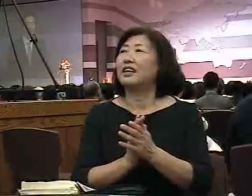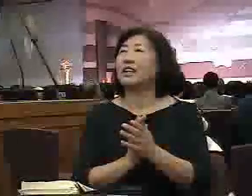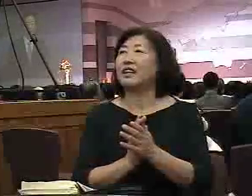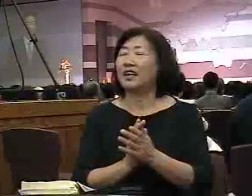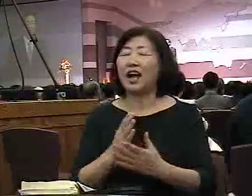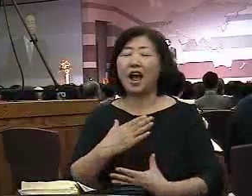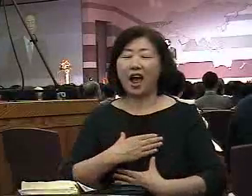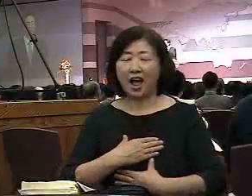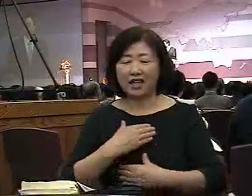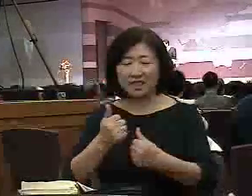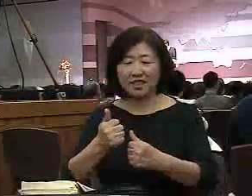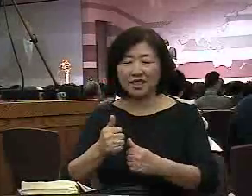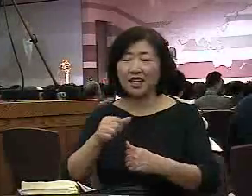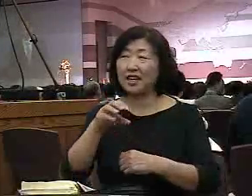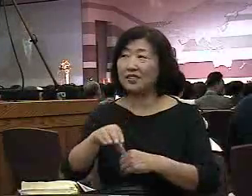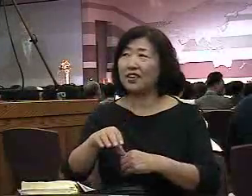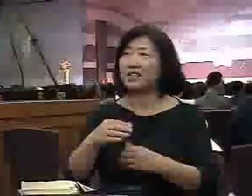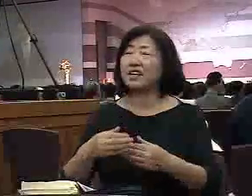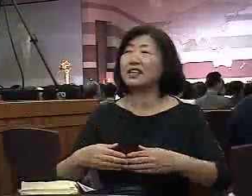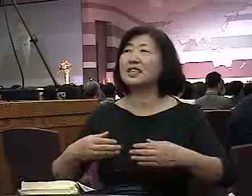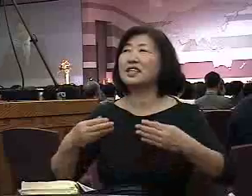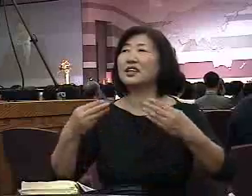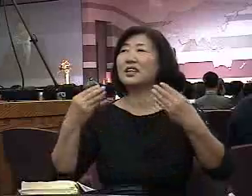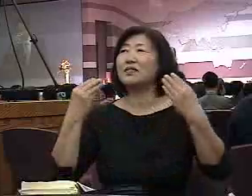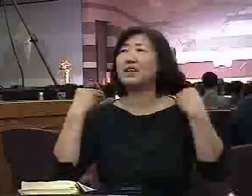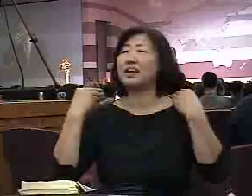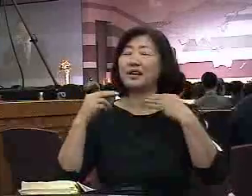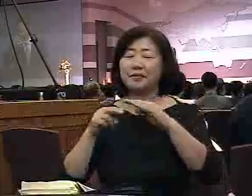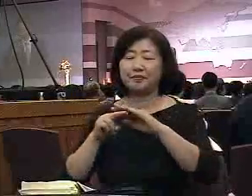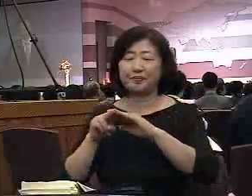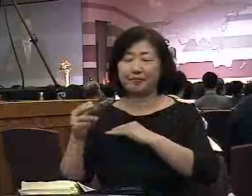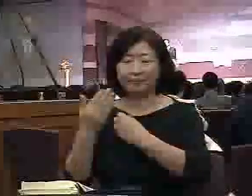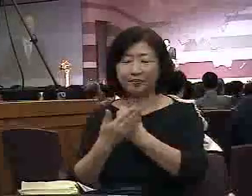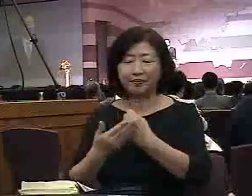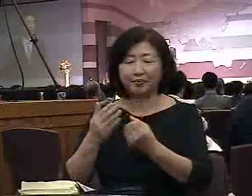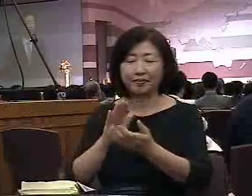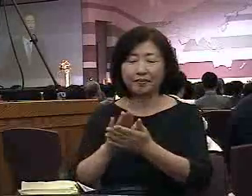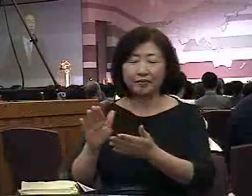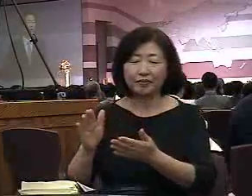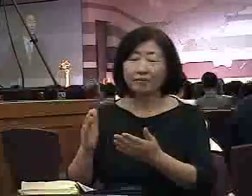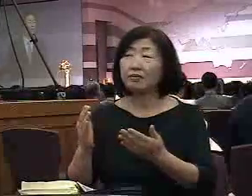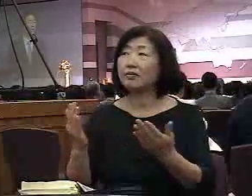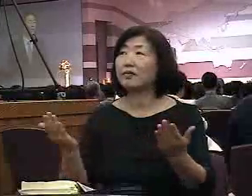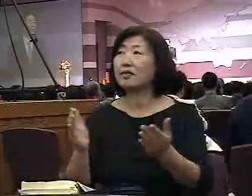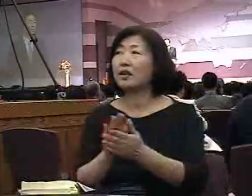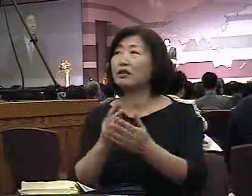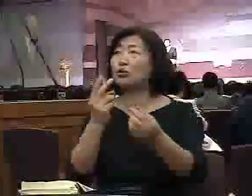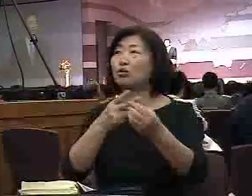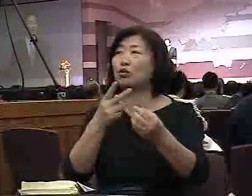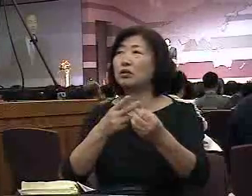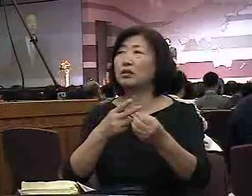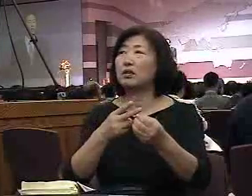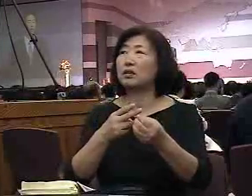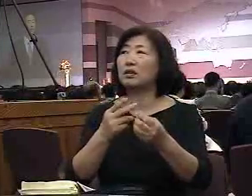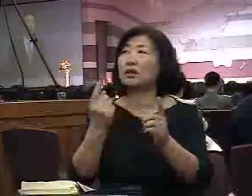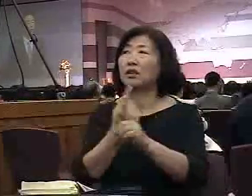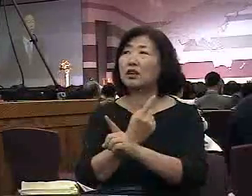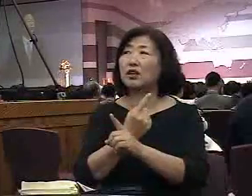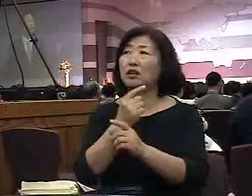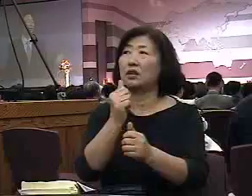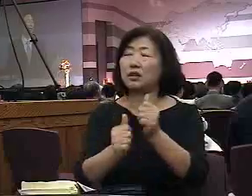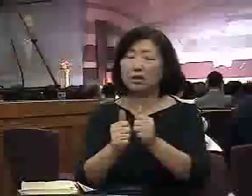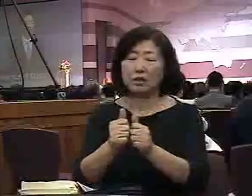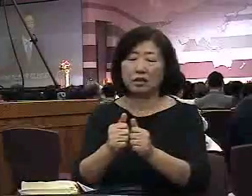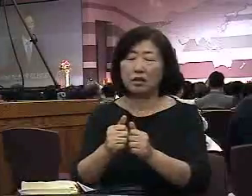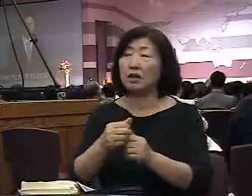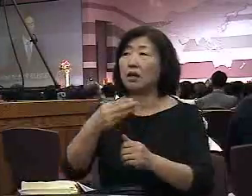것이 은혜입니다. 안전지대를 벗어나는 것이 은혜입니다. 아멘. 둘째로 하나님께서 내신 시험은